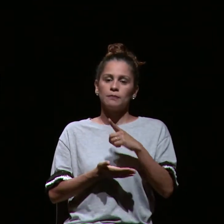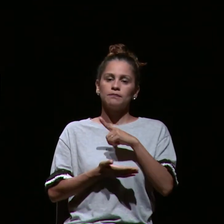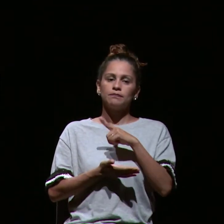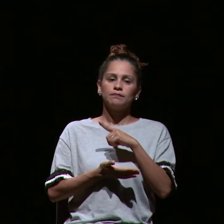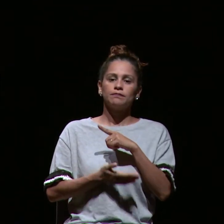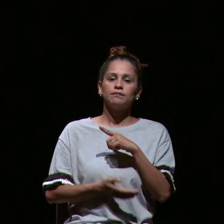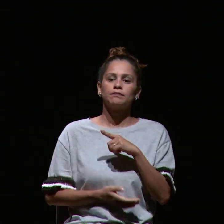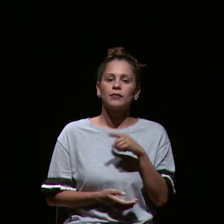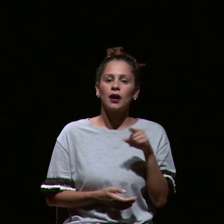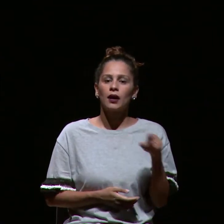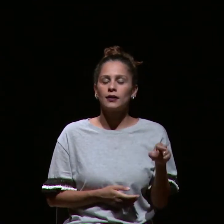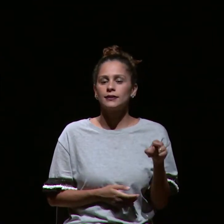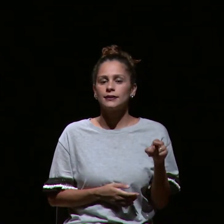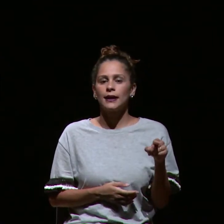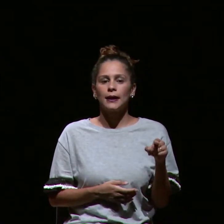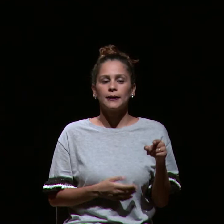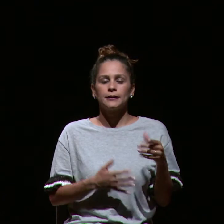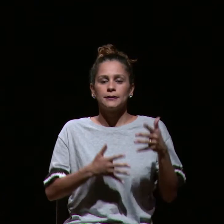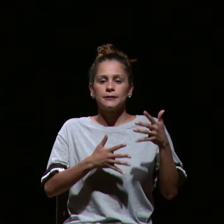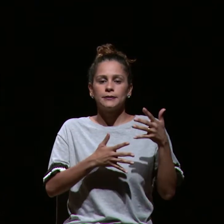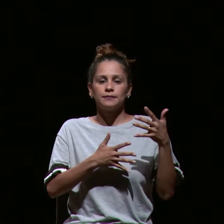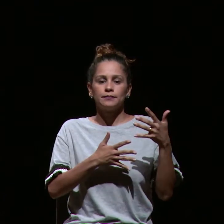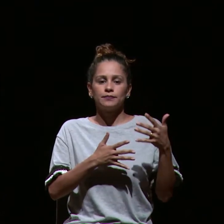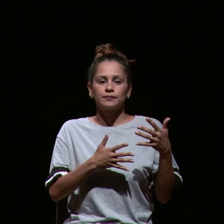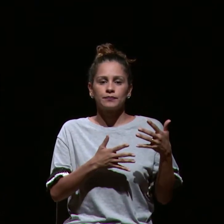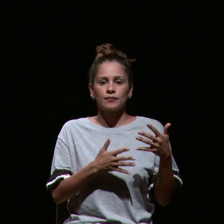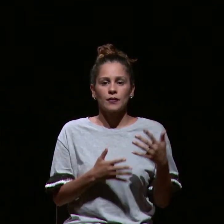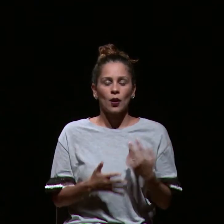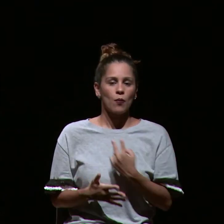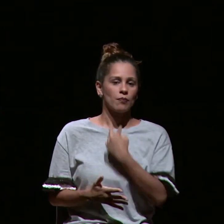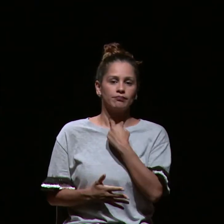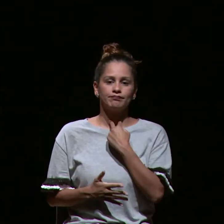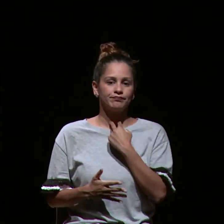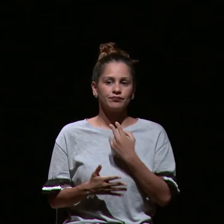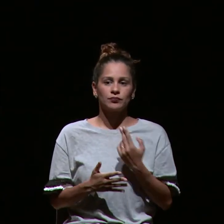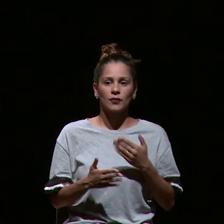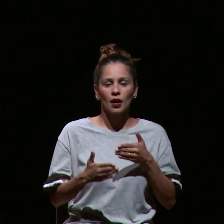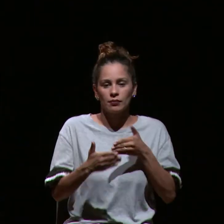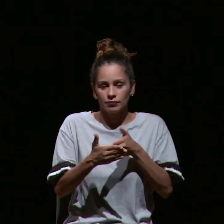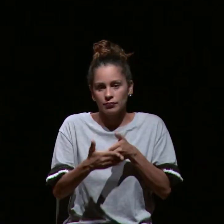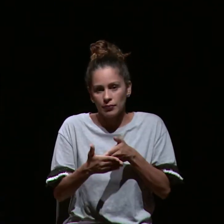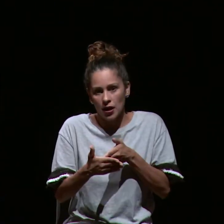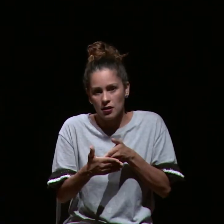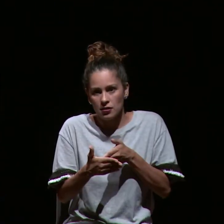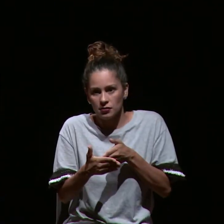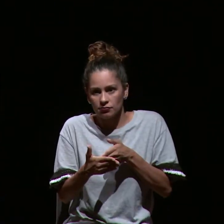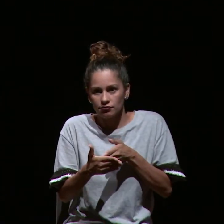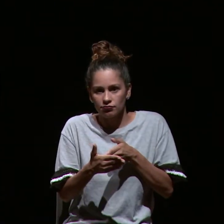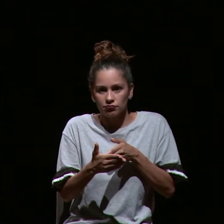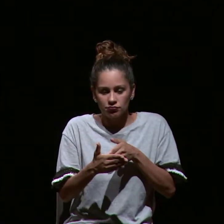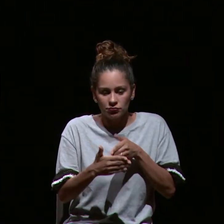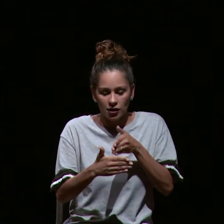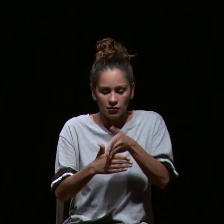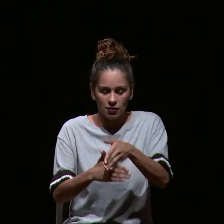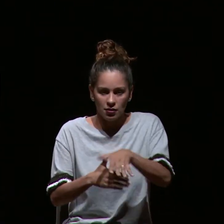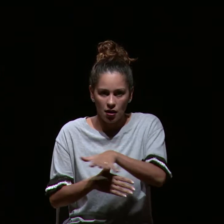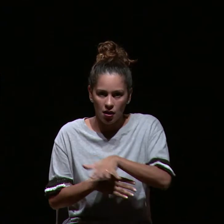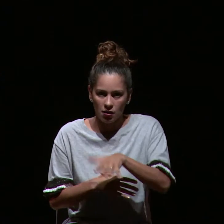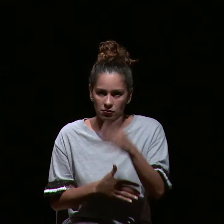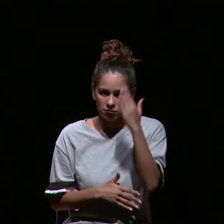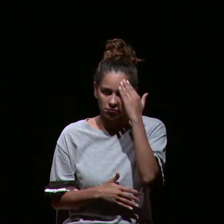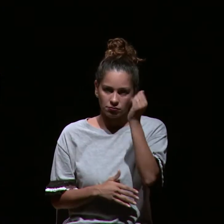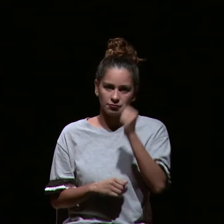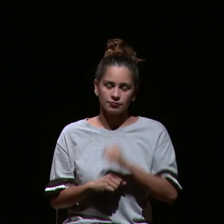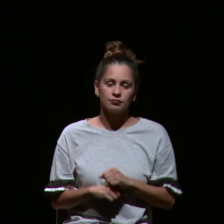impedidos de ingressar nas instâncias de legitimação do saber. Nesse sentido, compartilho a necessidade de afinarmos nossas